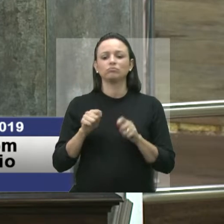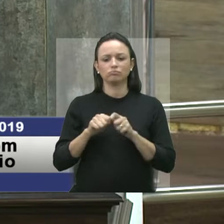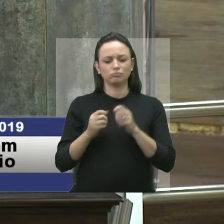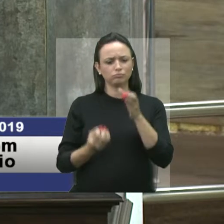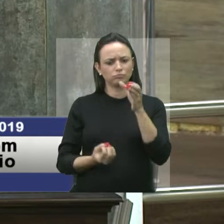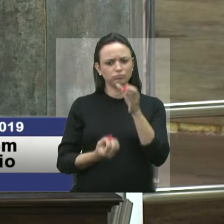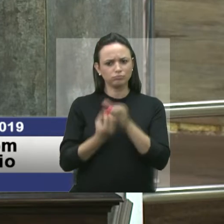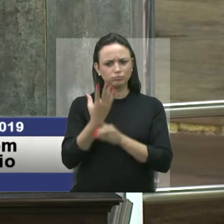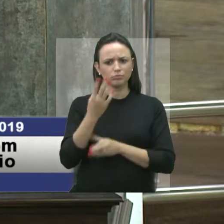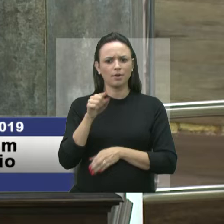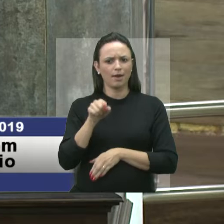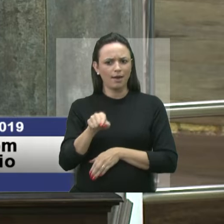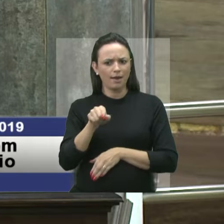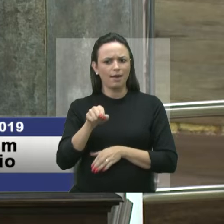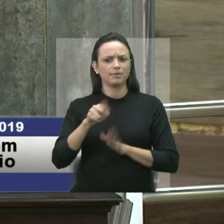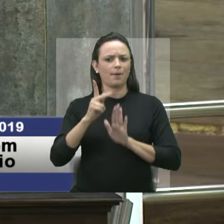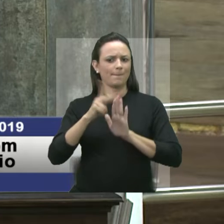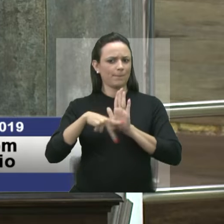desse projeto